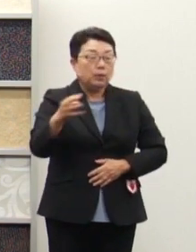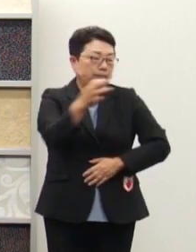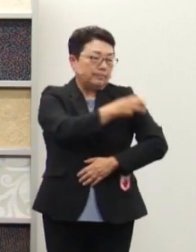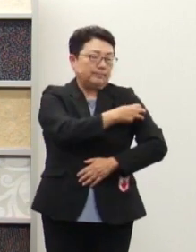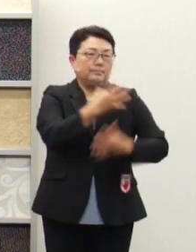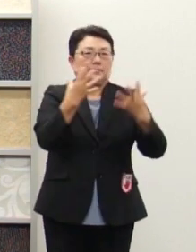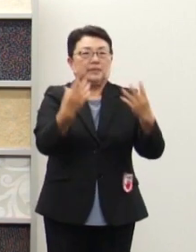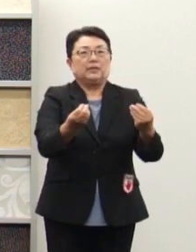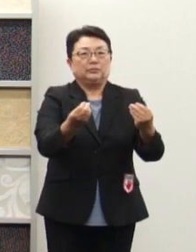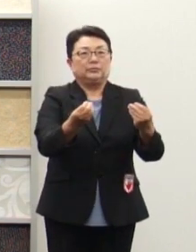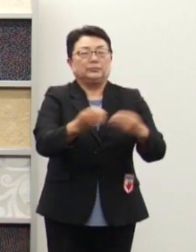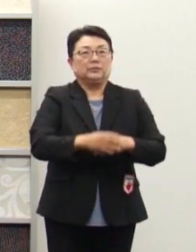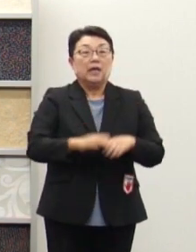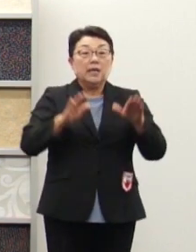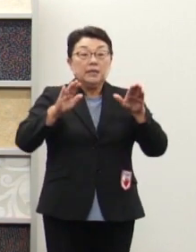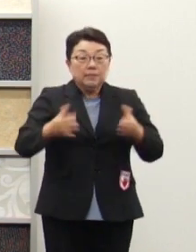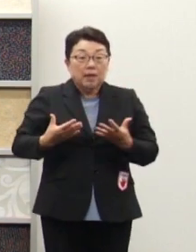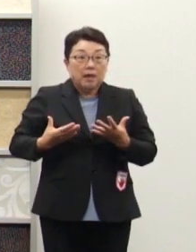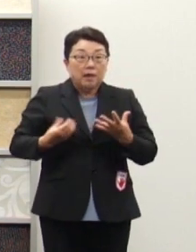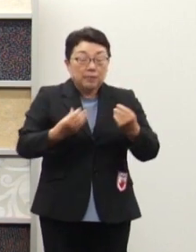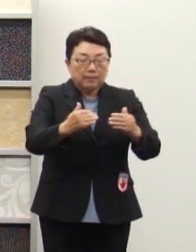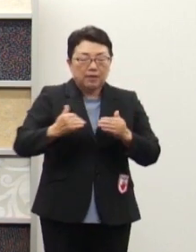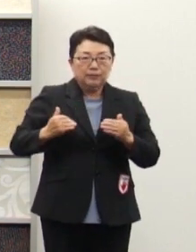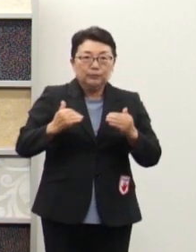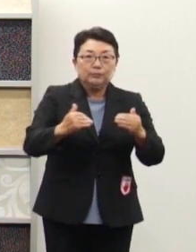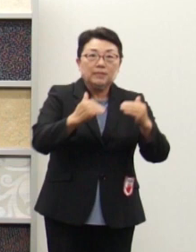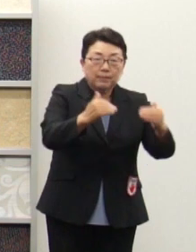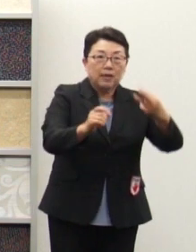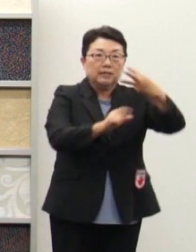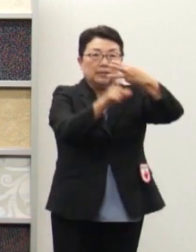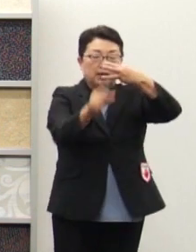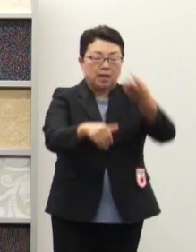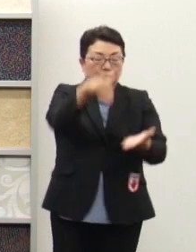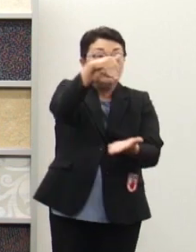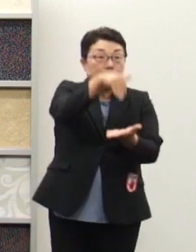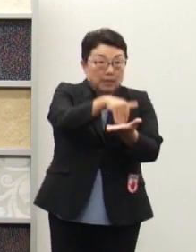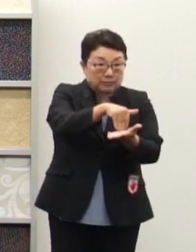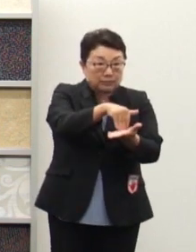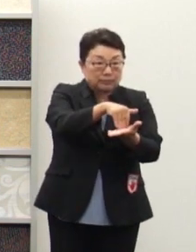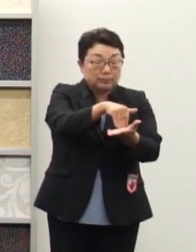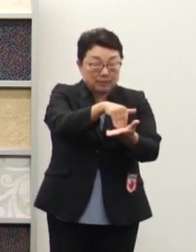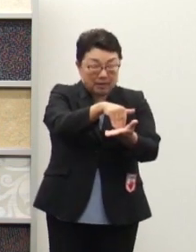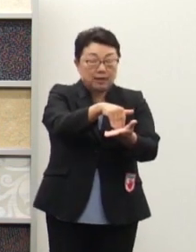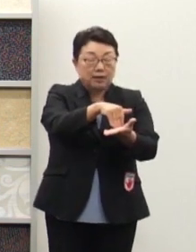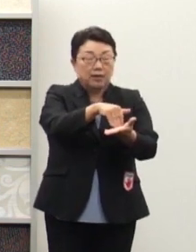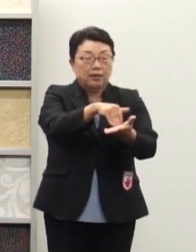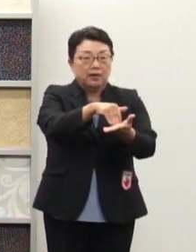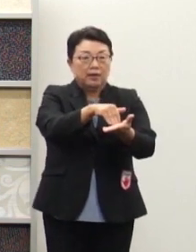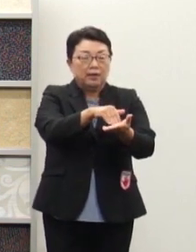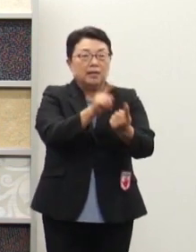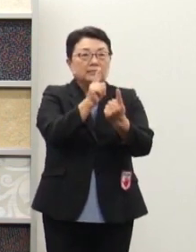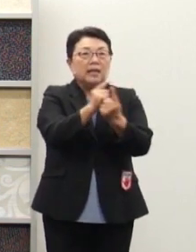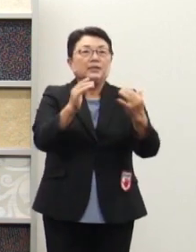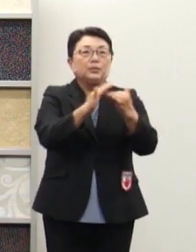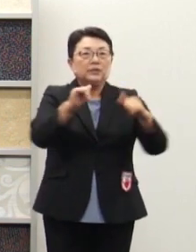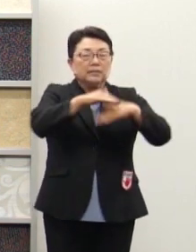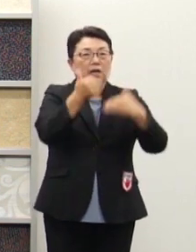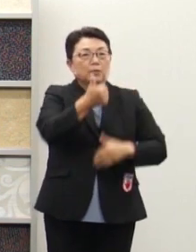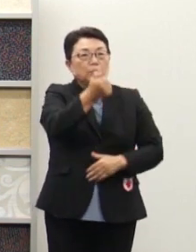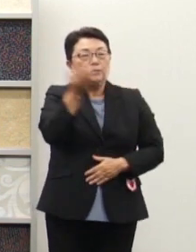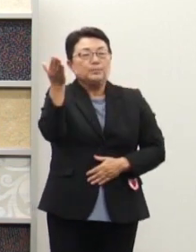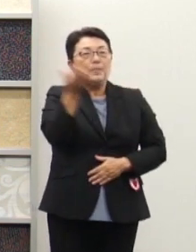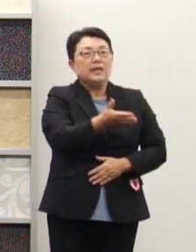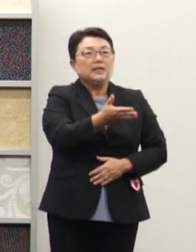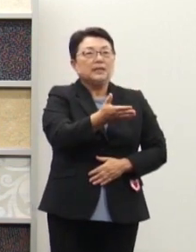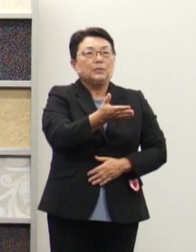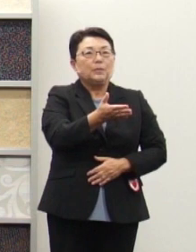ますが、今のペースで推移した場合、今月末までには接種を終えた方が対象の約 50% まで